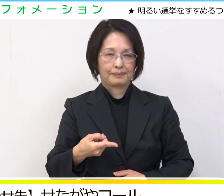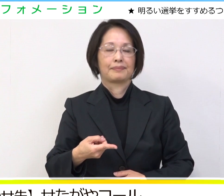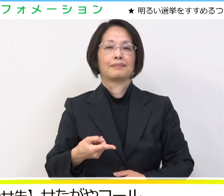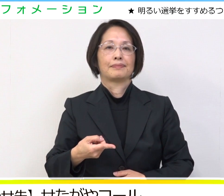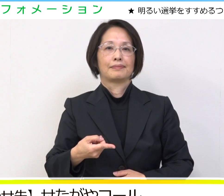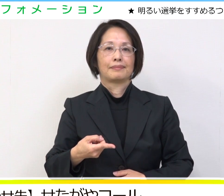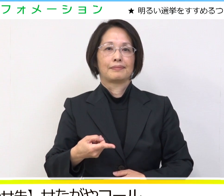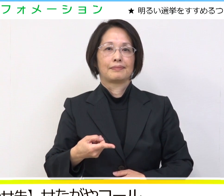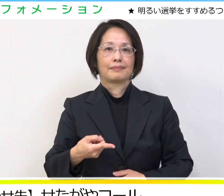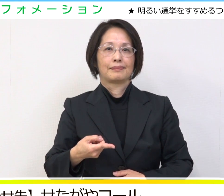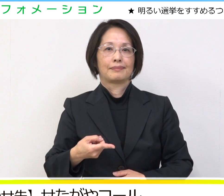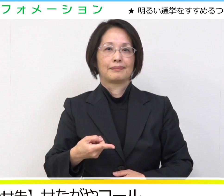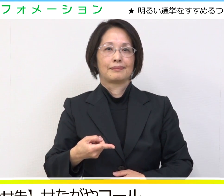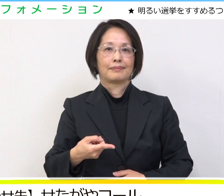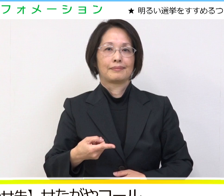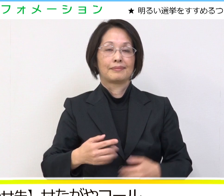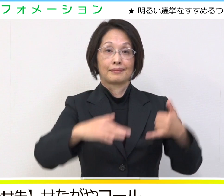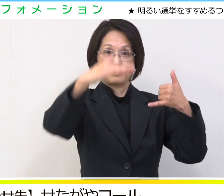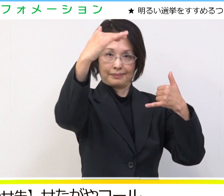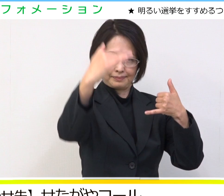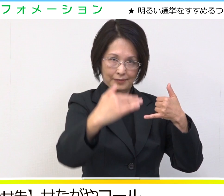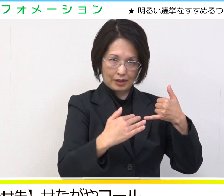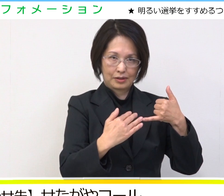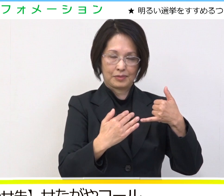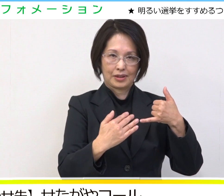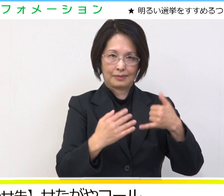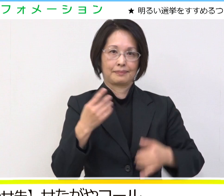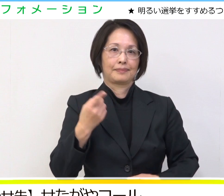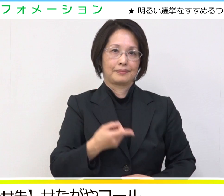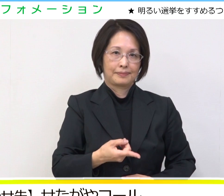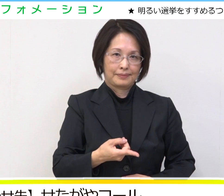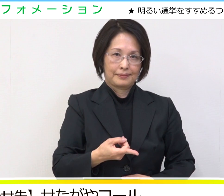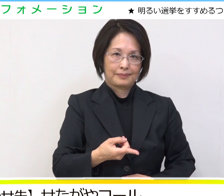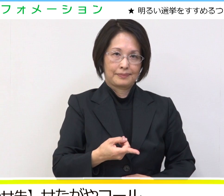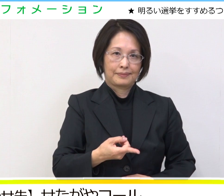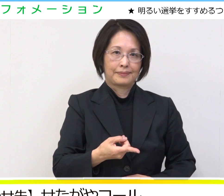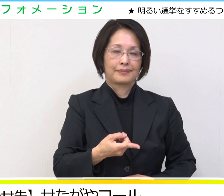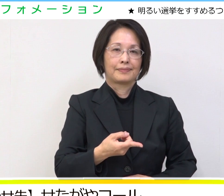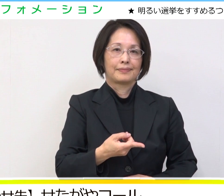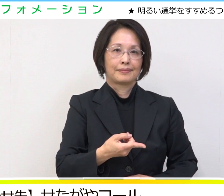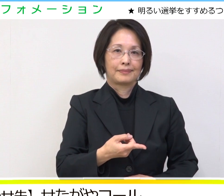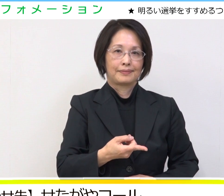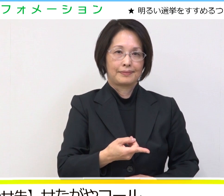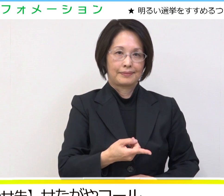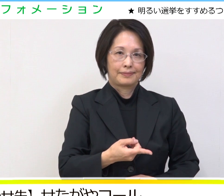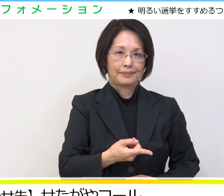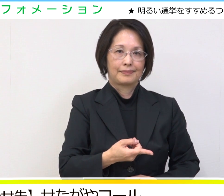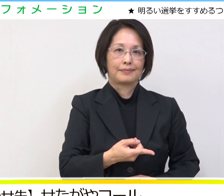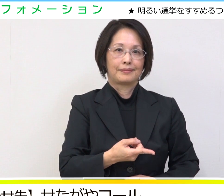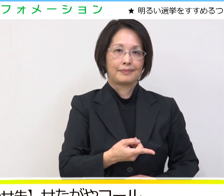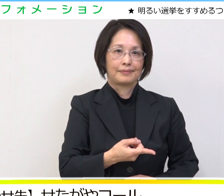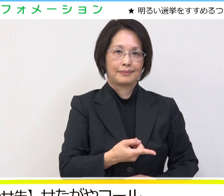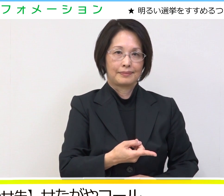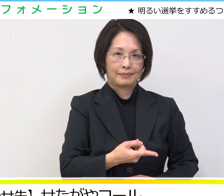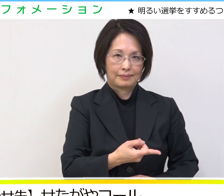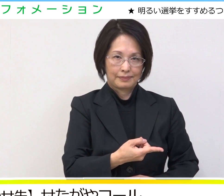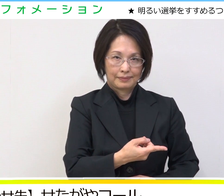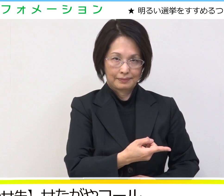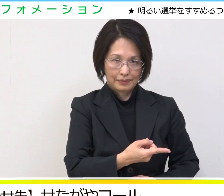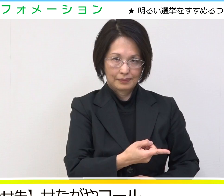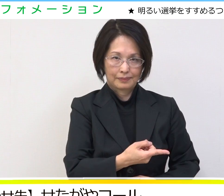3333板ファクシミリ543に